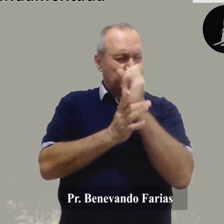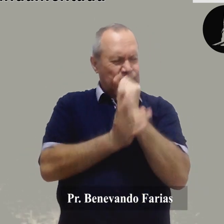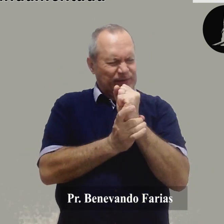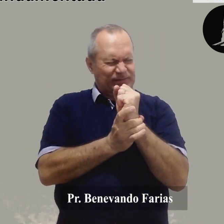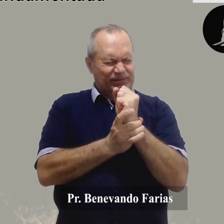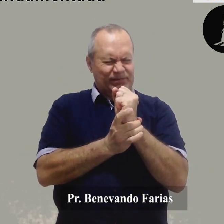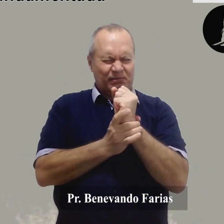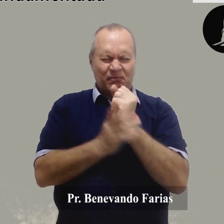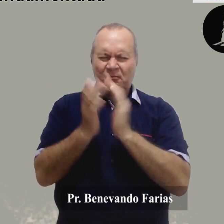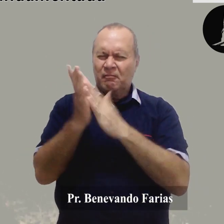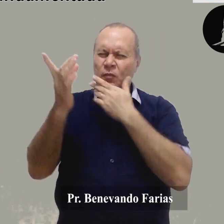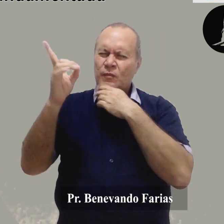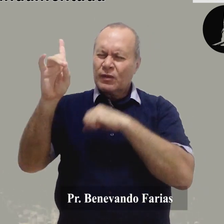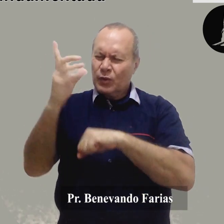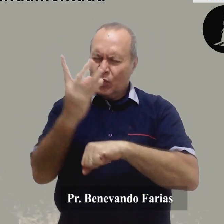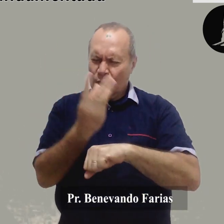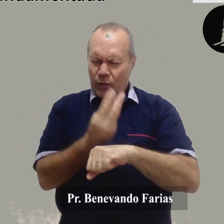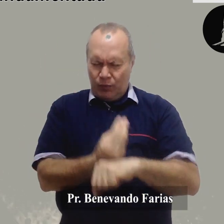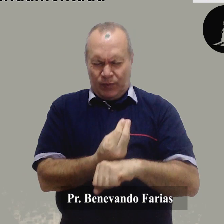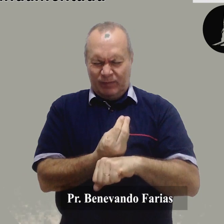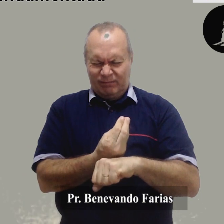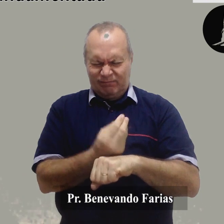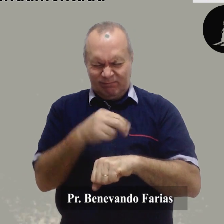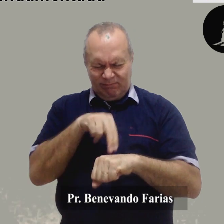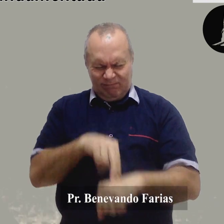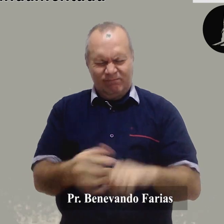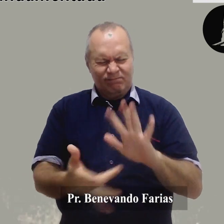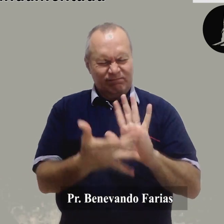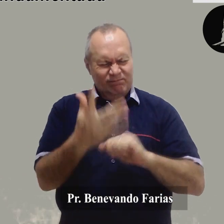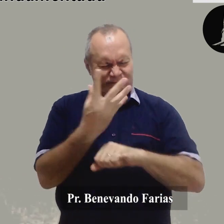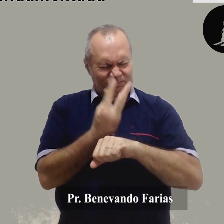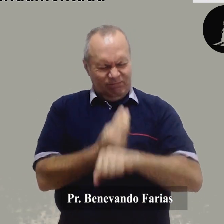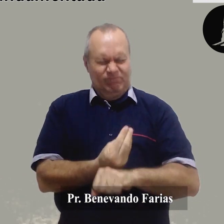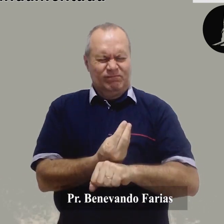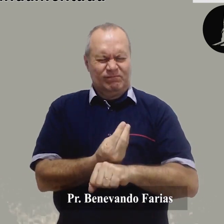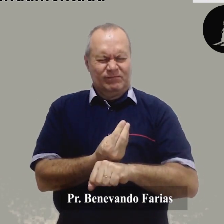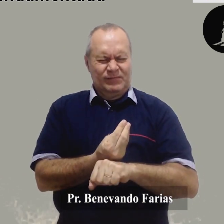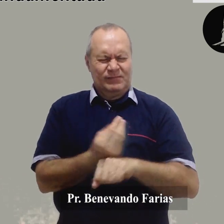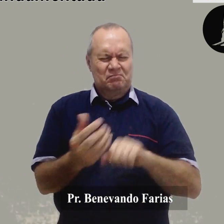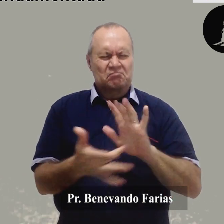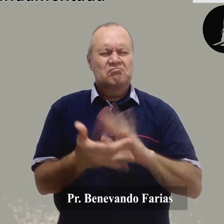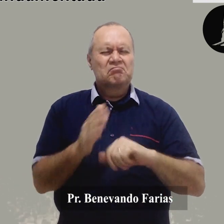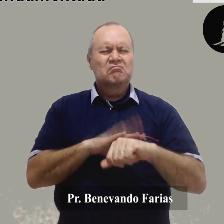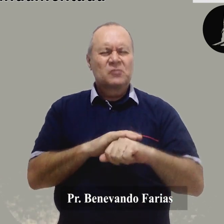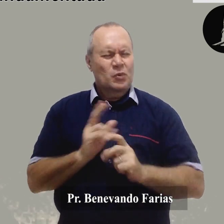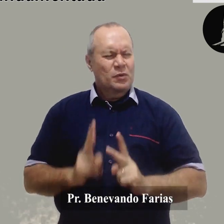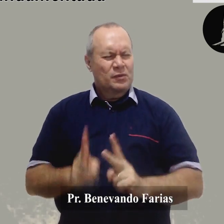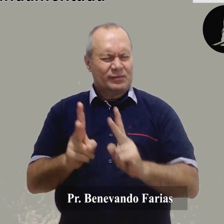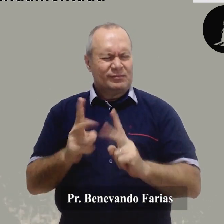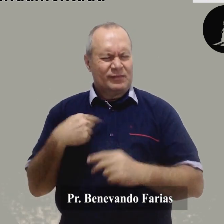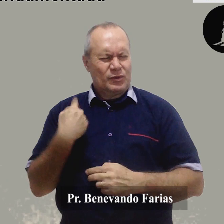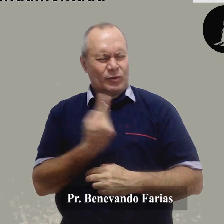Ó Senhor bendito, que a tua igreja permaneça firme, inabalável sobre esta rocha que é